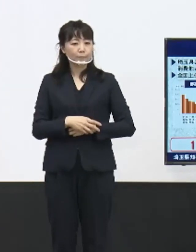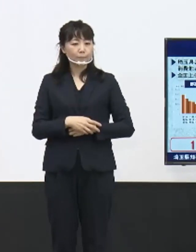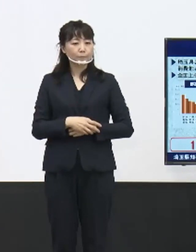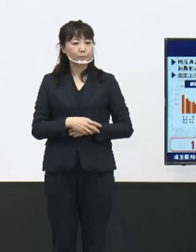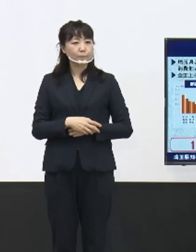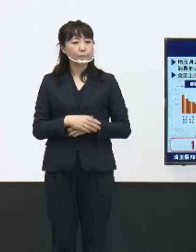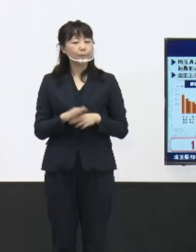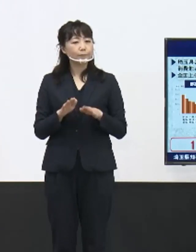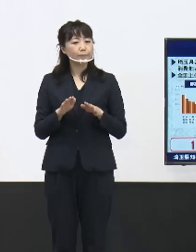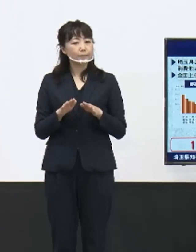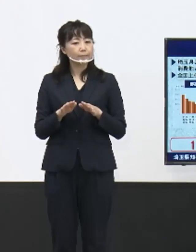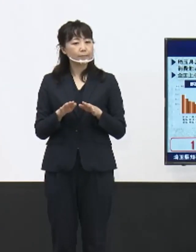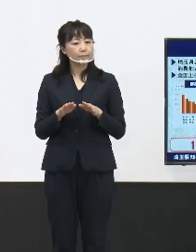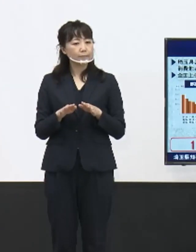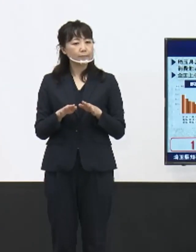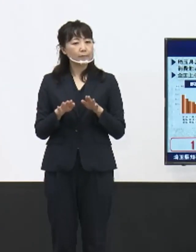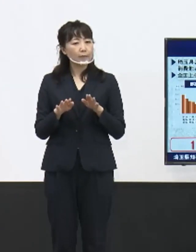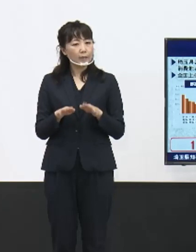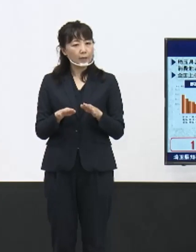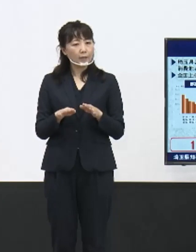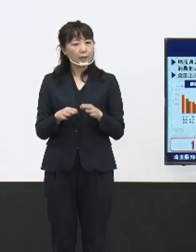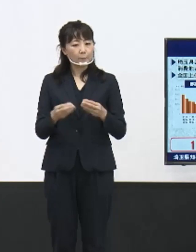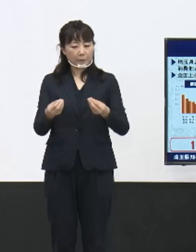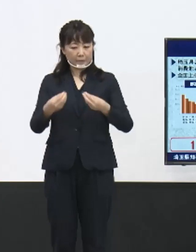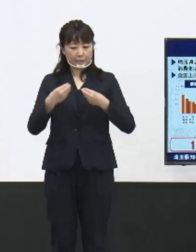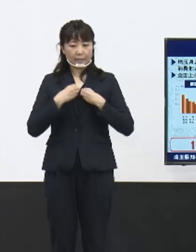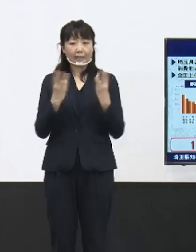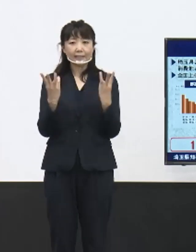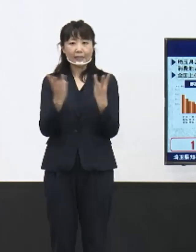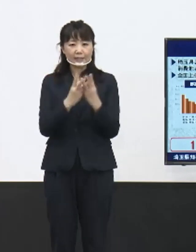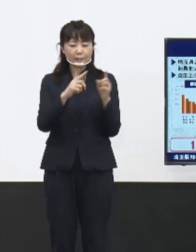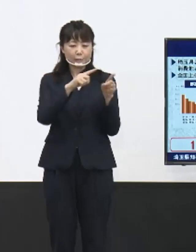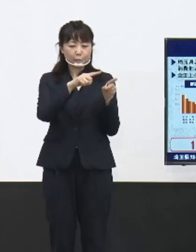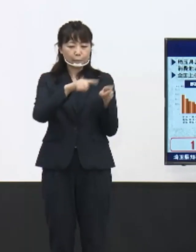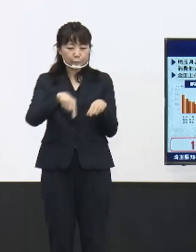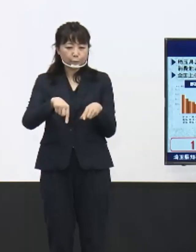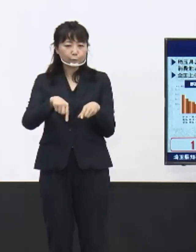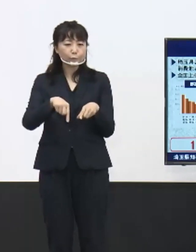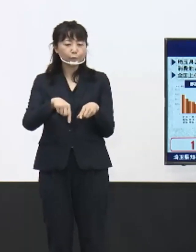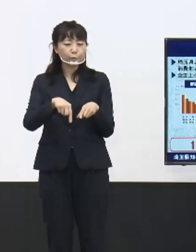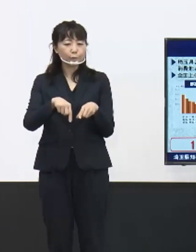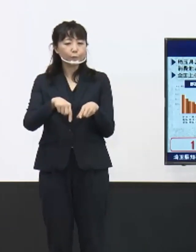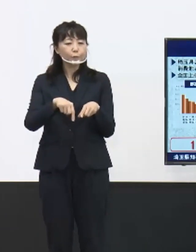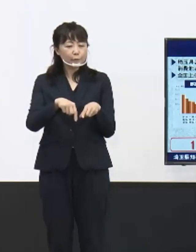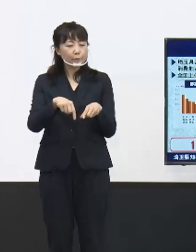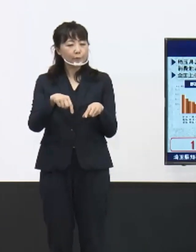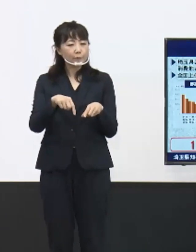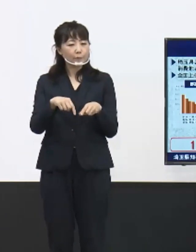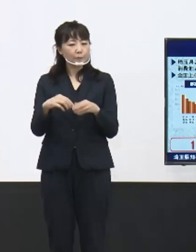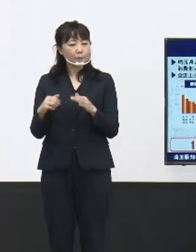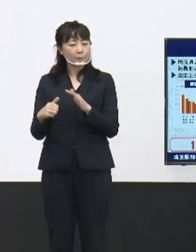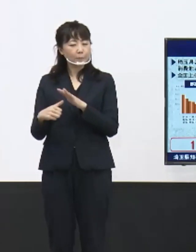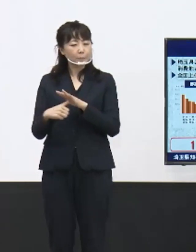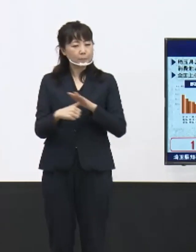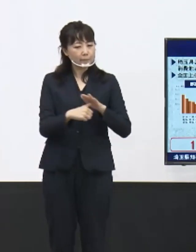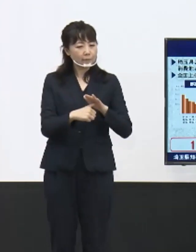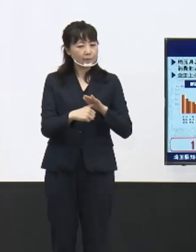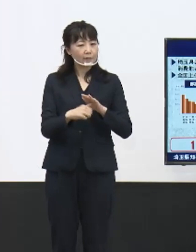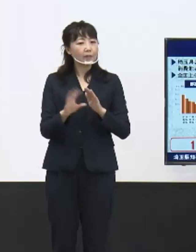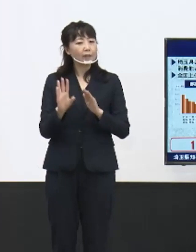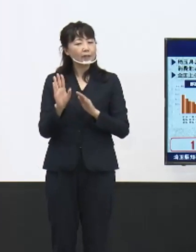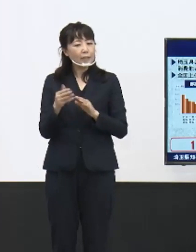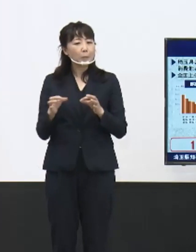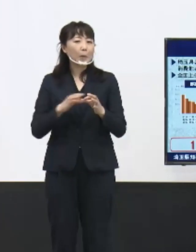ね、今のように、低レベルが続くとしても、この新型コロナウイルス感染症に起因して傷ついた経済あるい